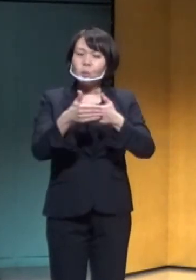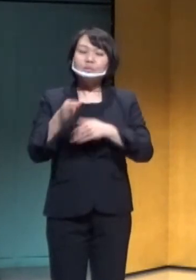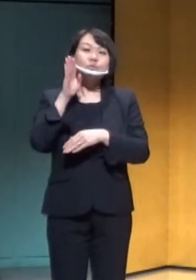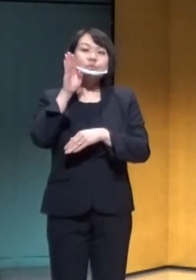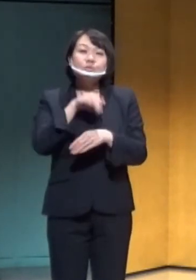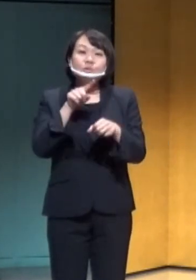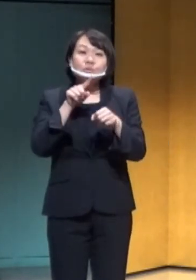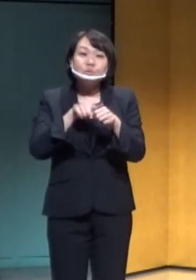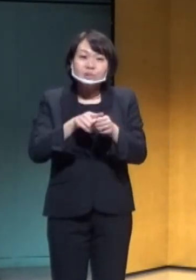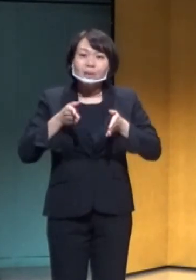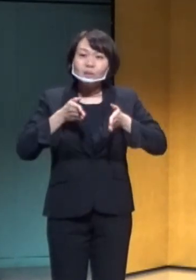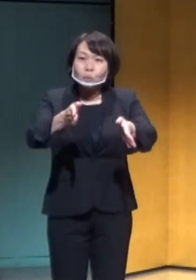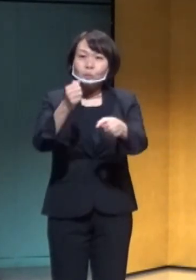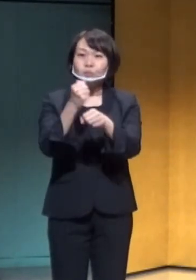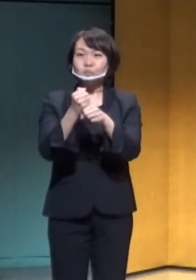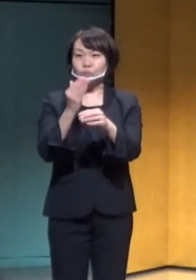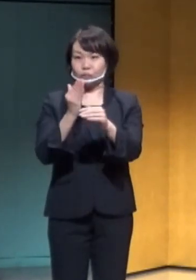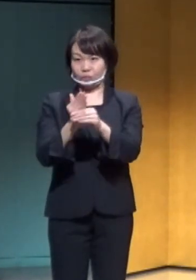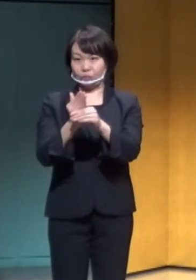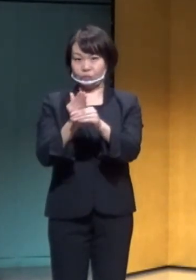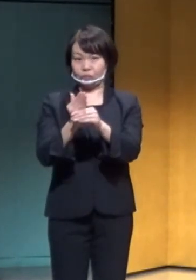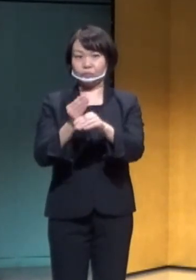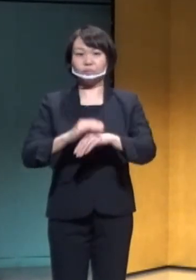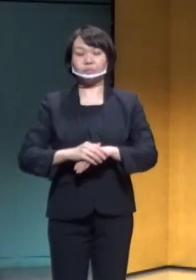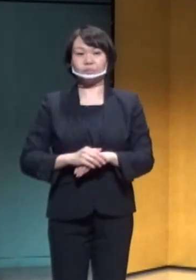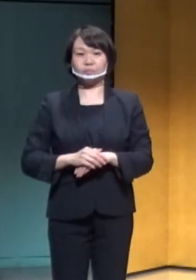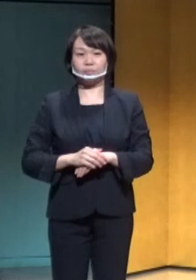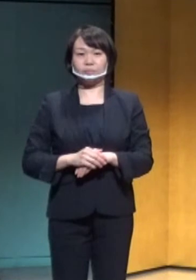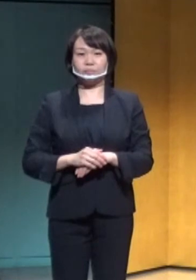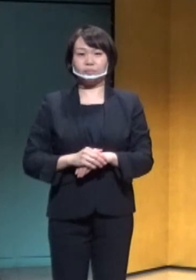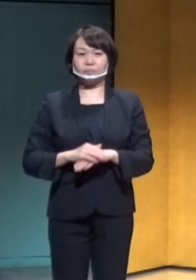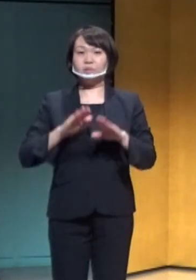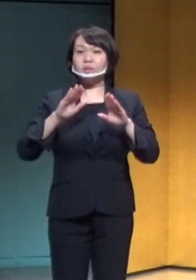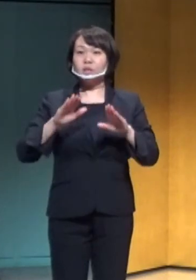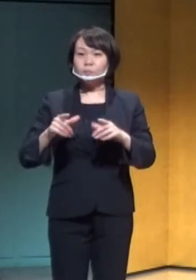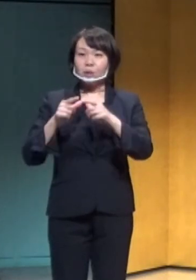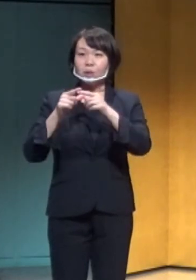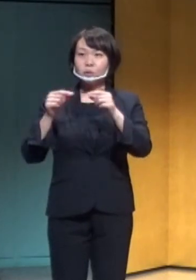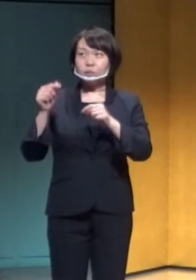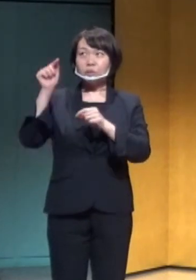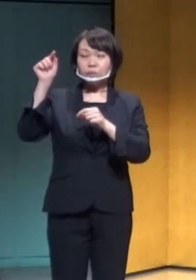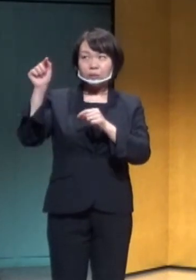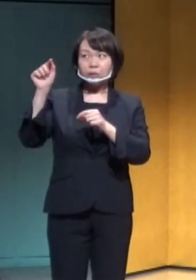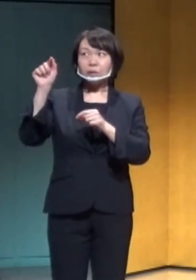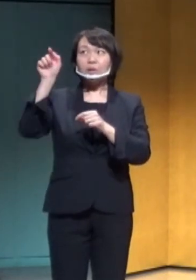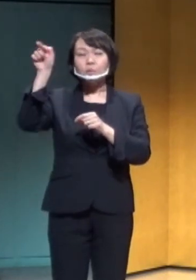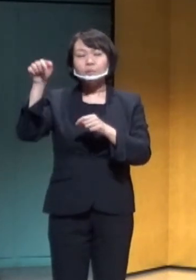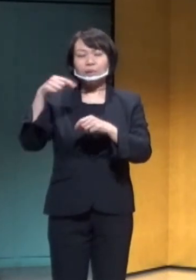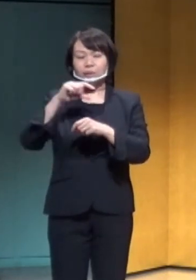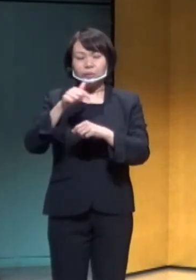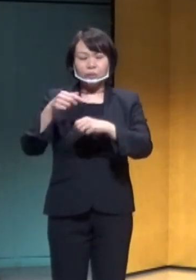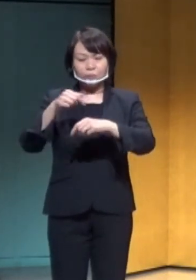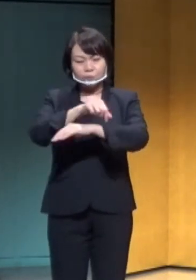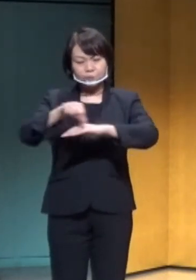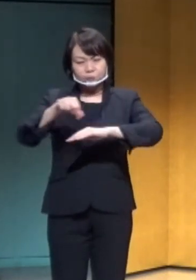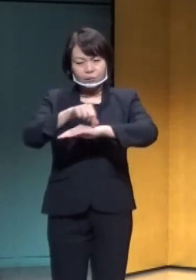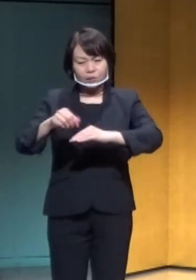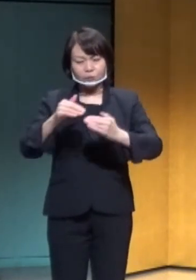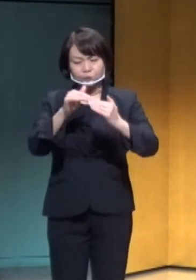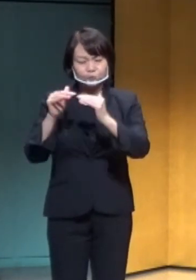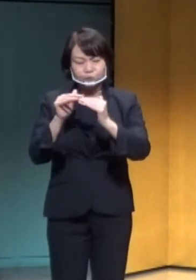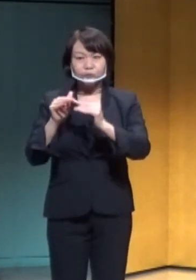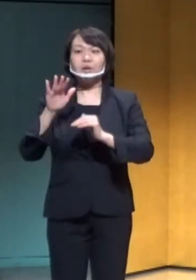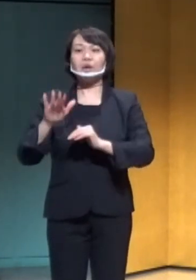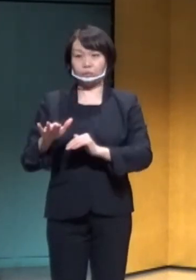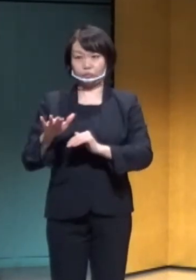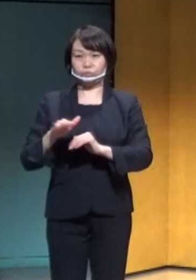きましても各都市道路ということの中で今国を通じて計画をされているわけでありますので、この道路につ